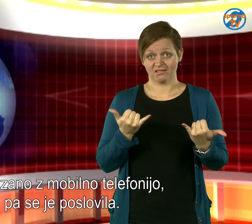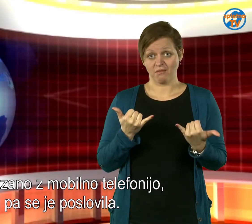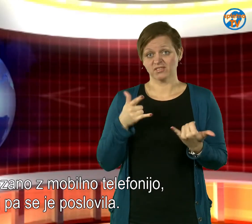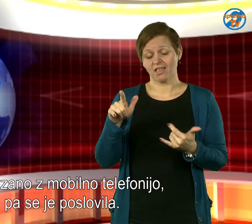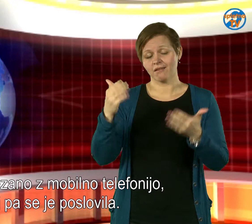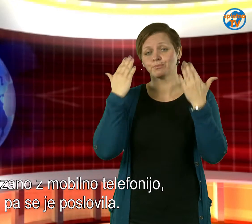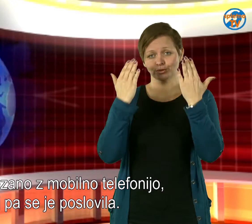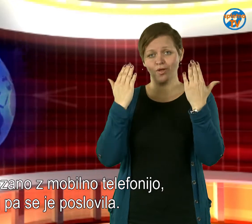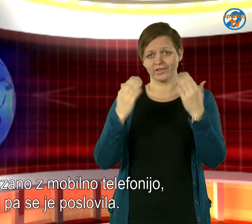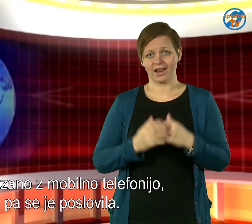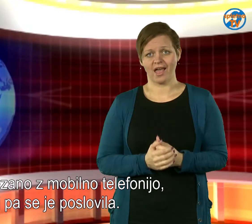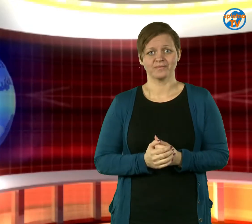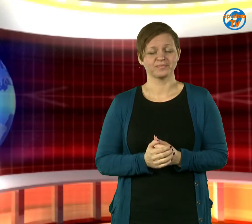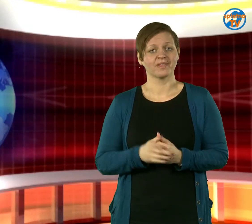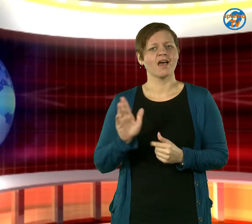je poslovila.